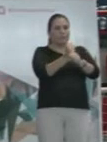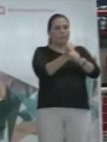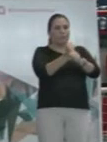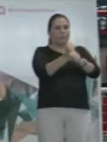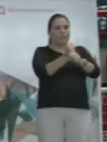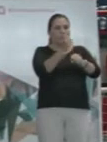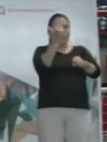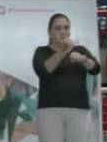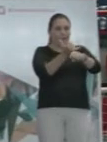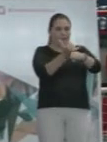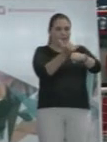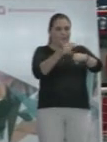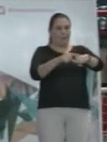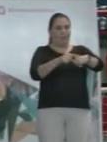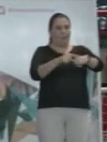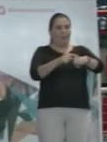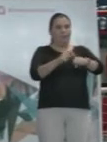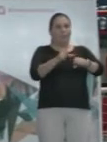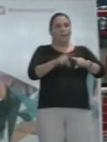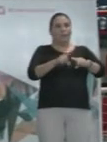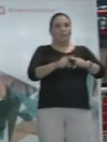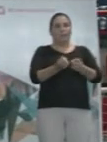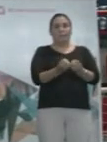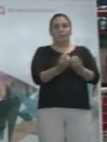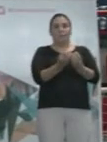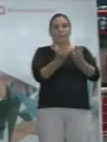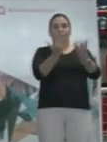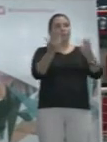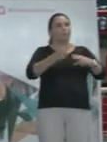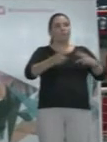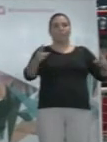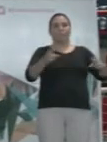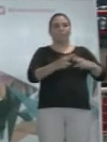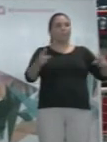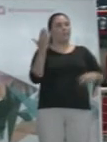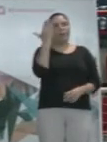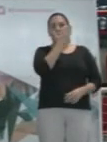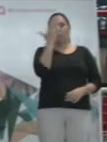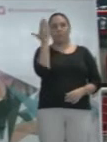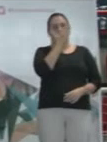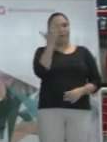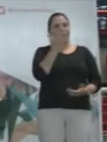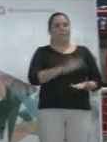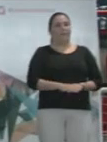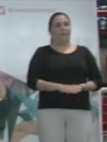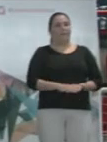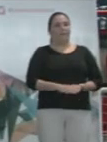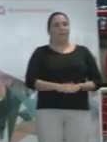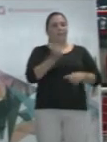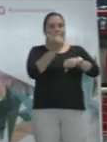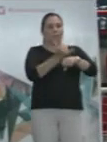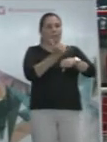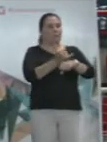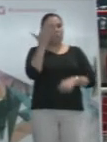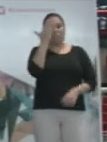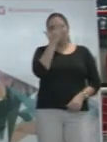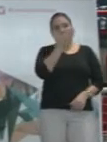cara está queimando ali, porque a chama do metanol ela é invisível, tá? Então você acaba queimando, né, e ninguém